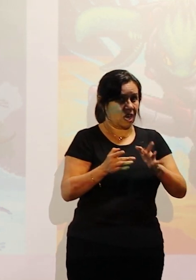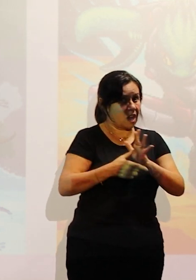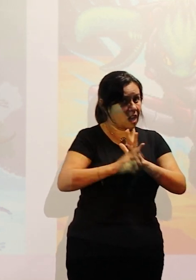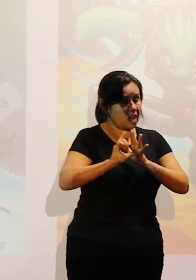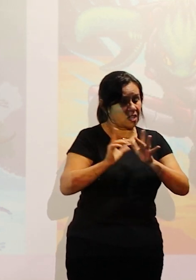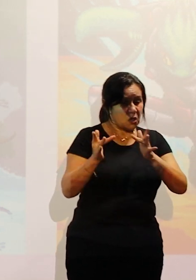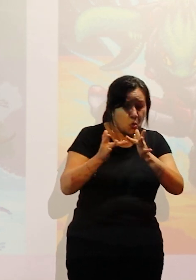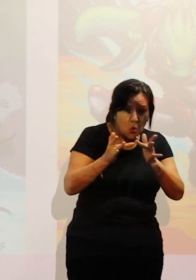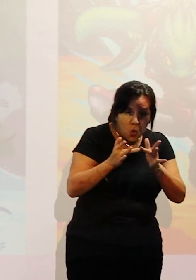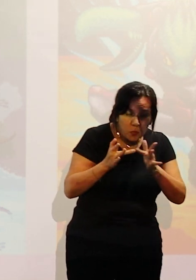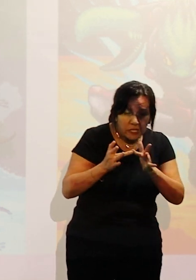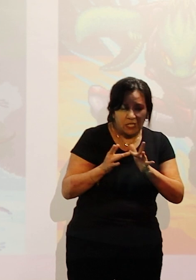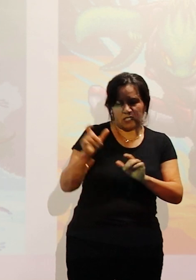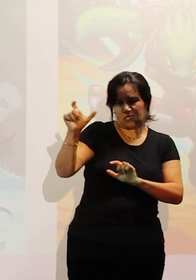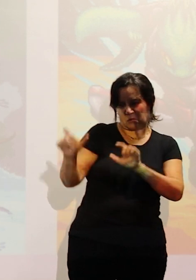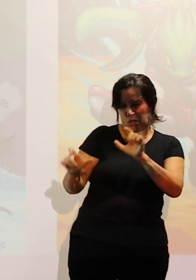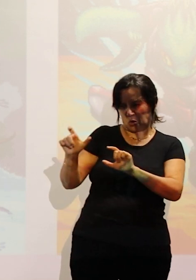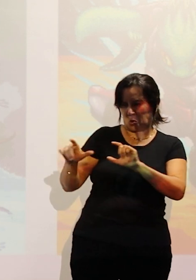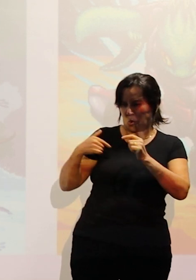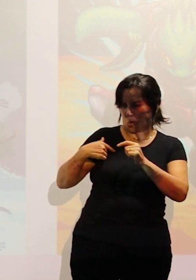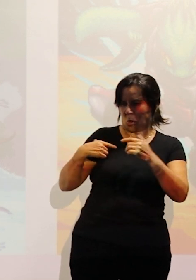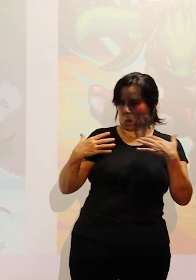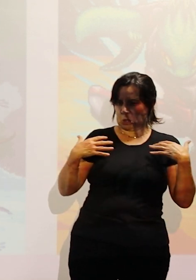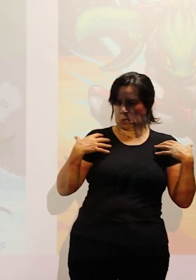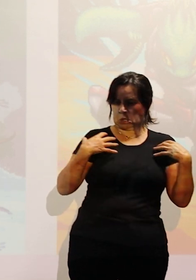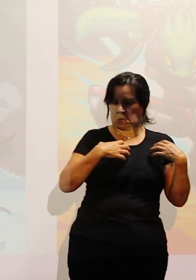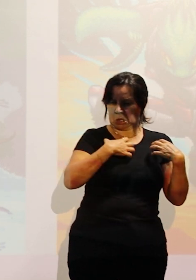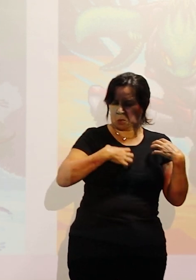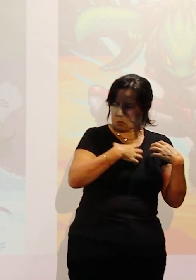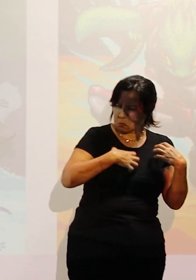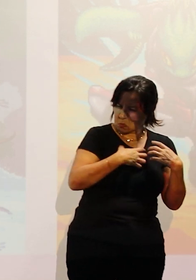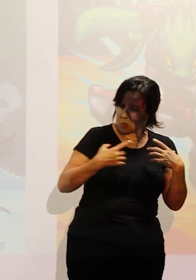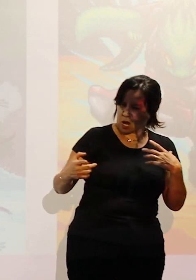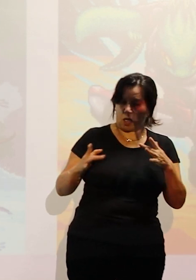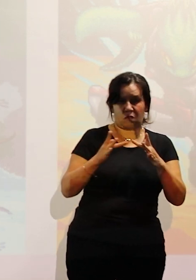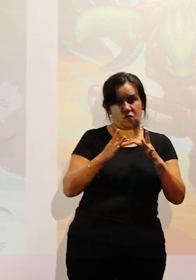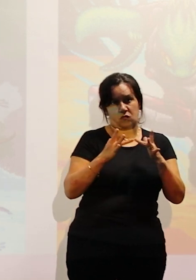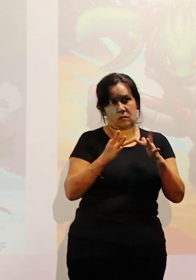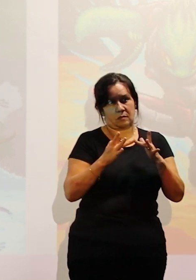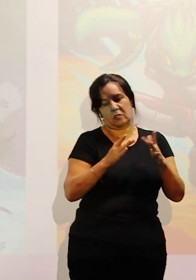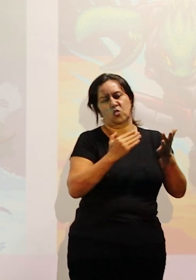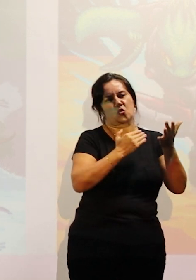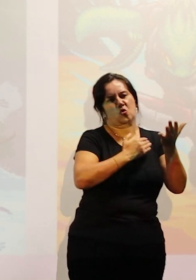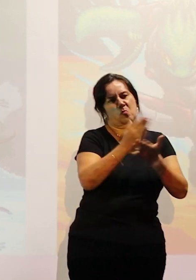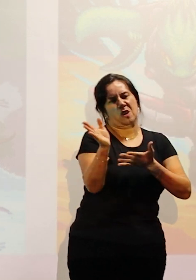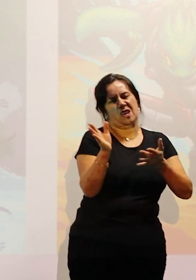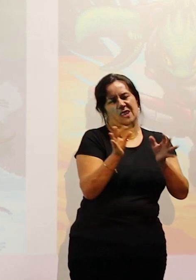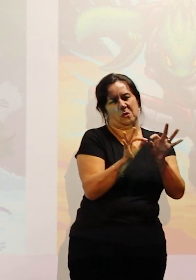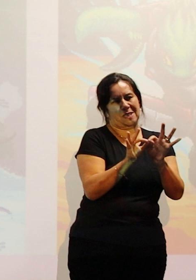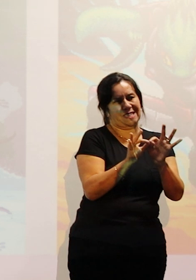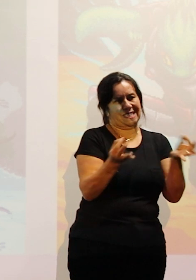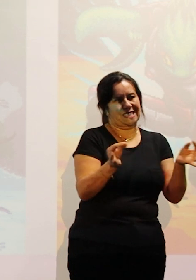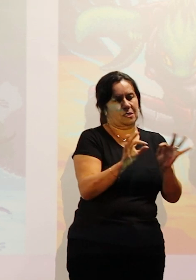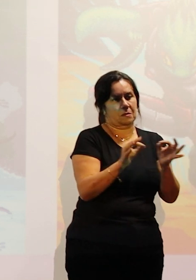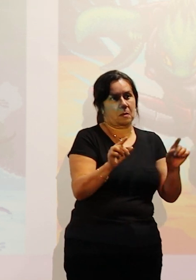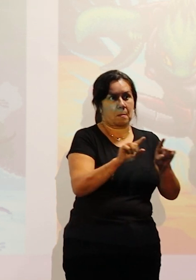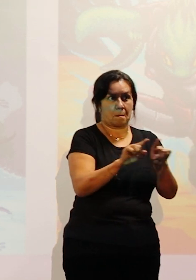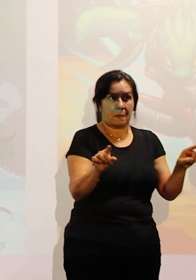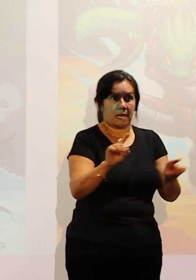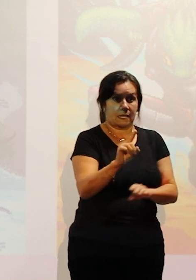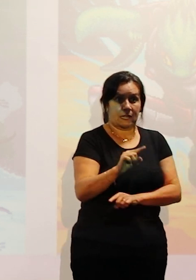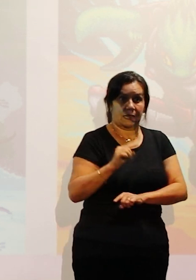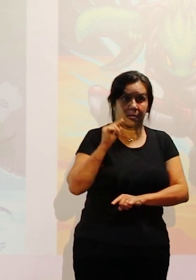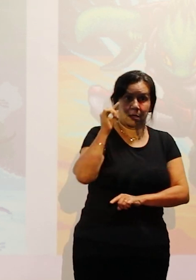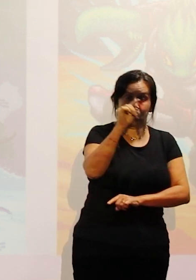que ele é um cara bravo? Será que a expressão dele está comunicando que ele é bravo? E no começo é bem simples, mas quando você começa a ter que lidar